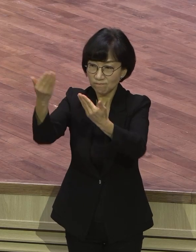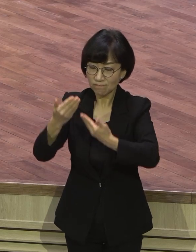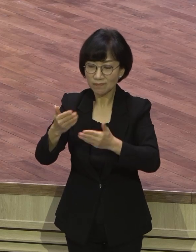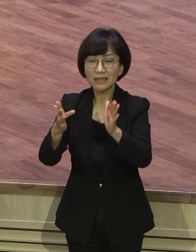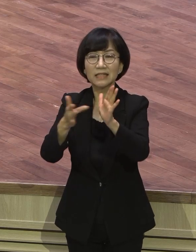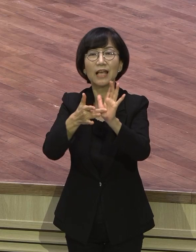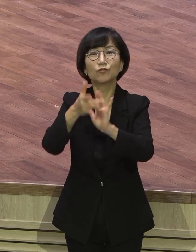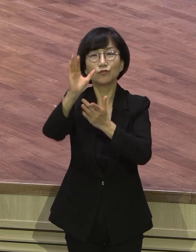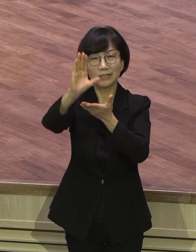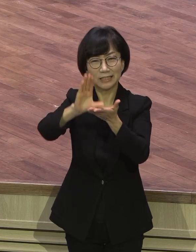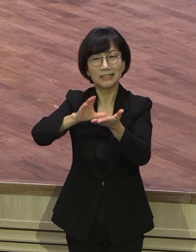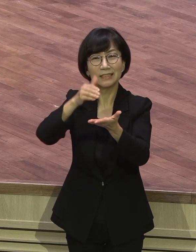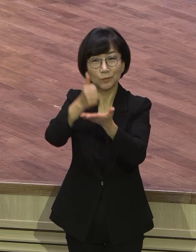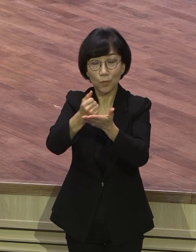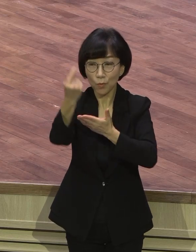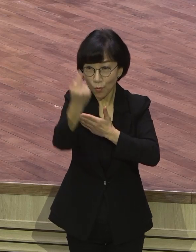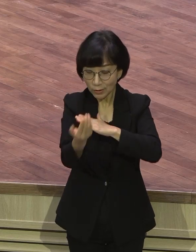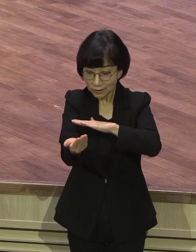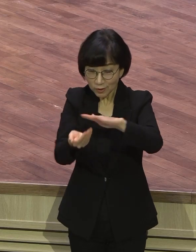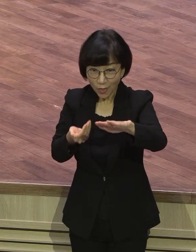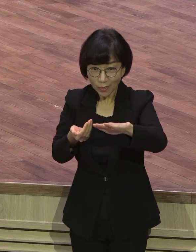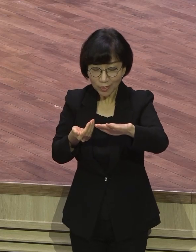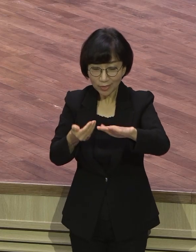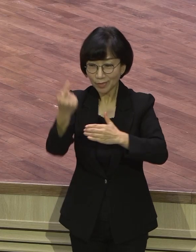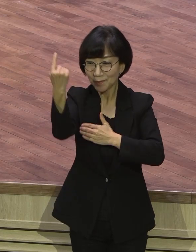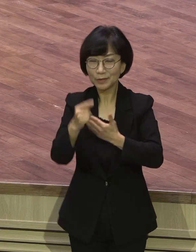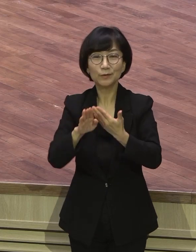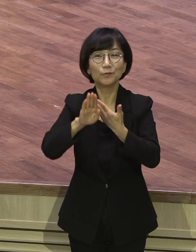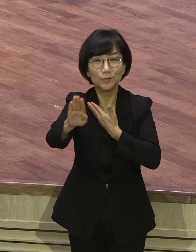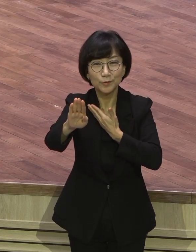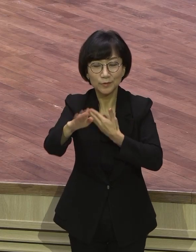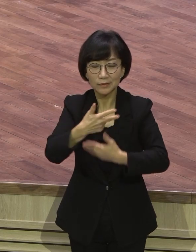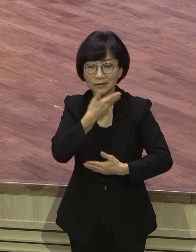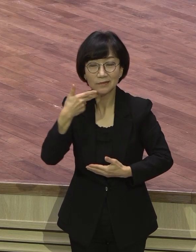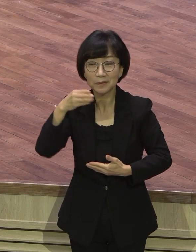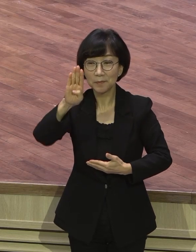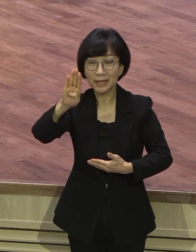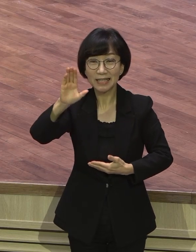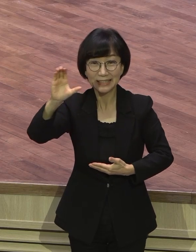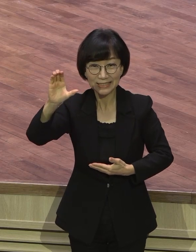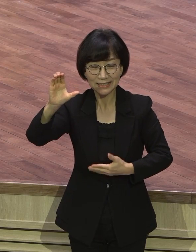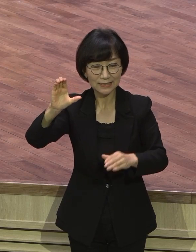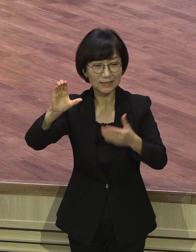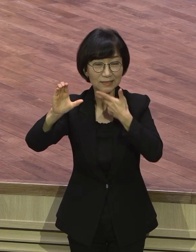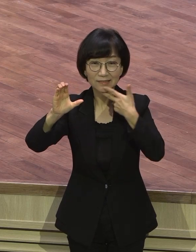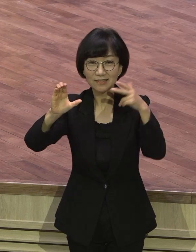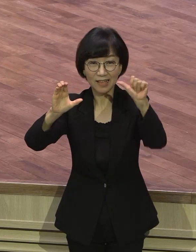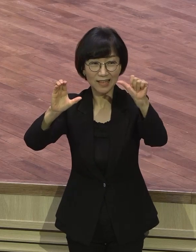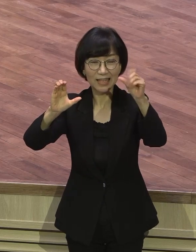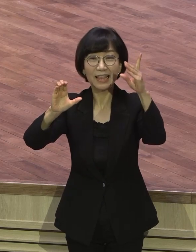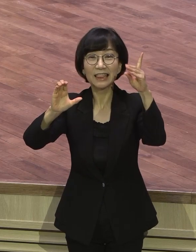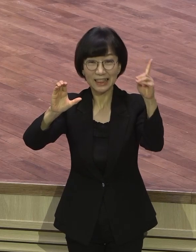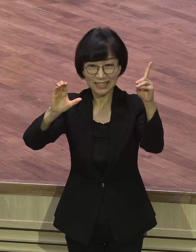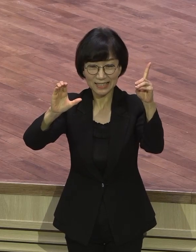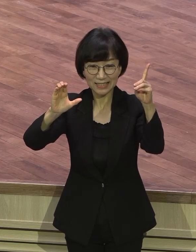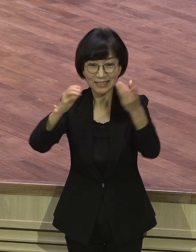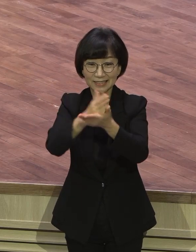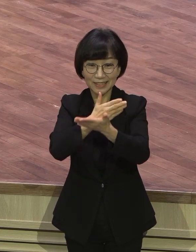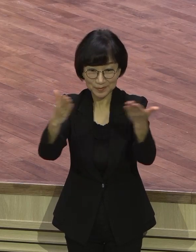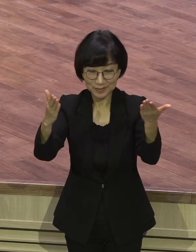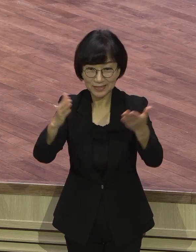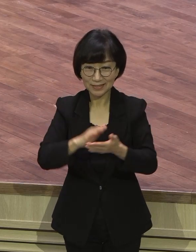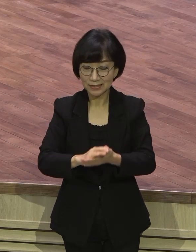크리스도가 오시기 전, 오신 후 BC, AD 이렇게 우리가 나누어져요. BC는